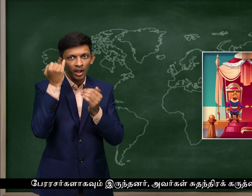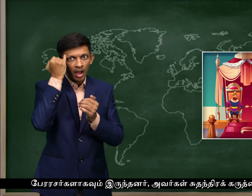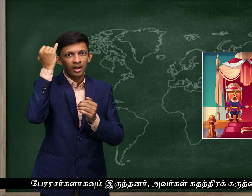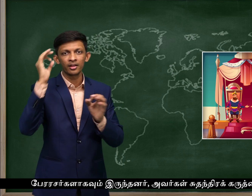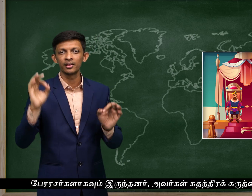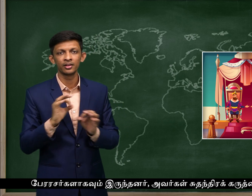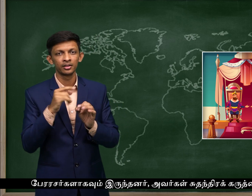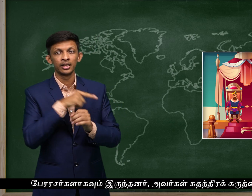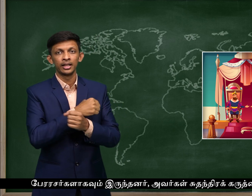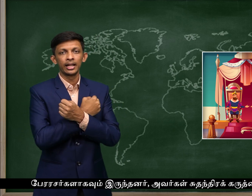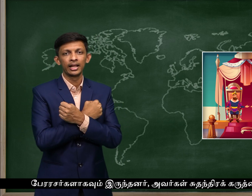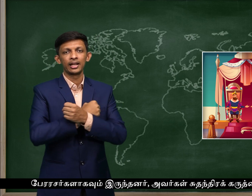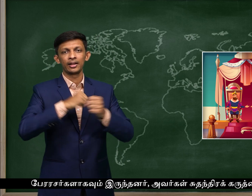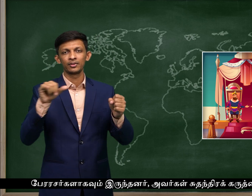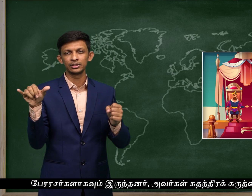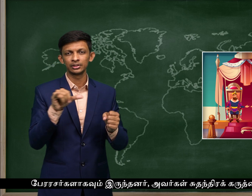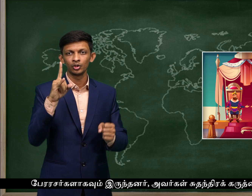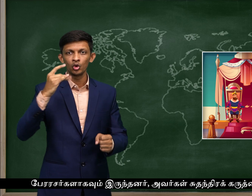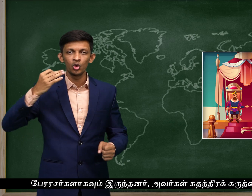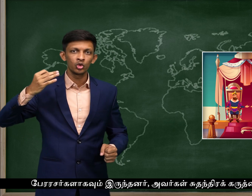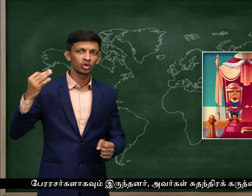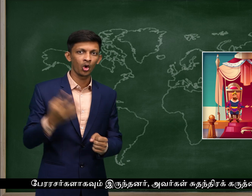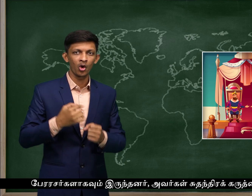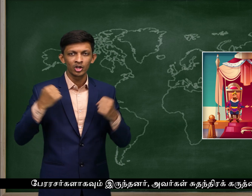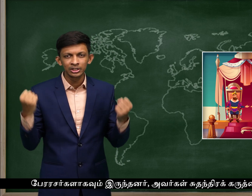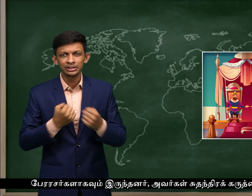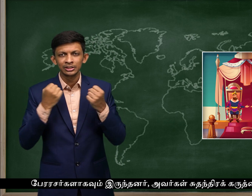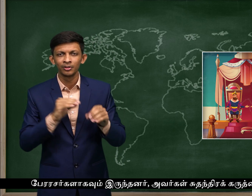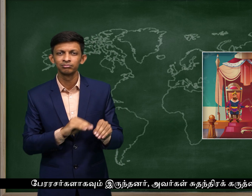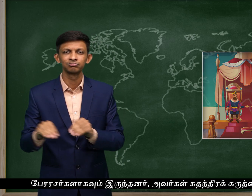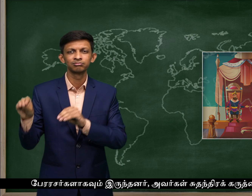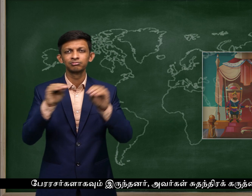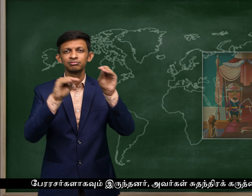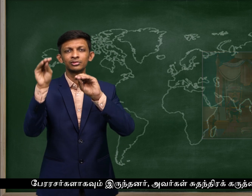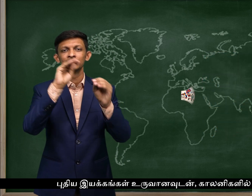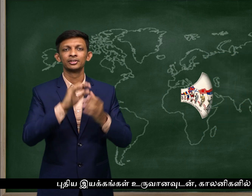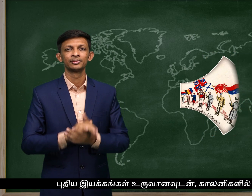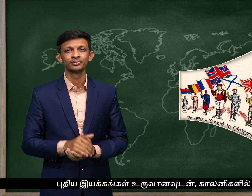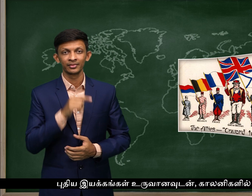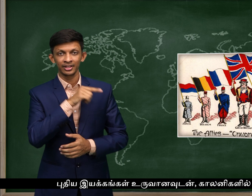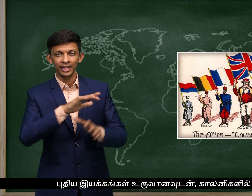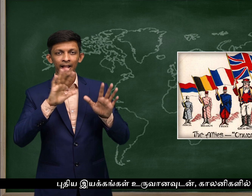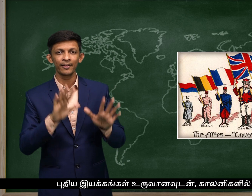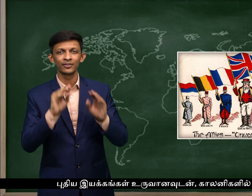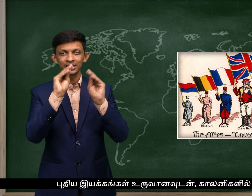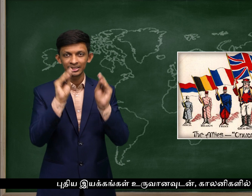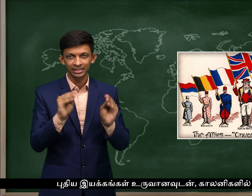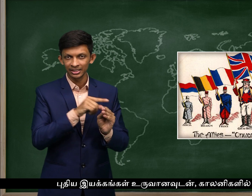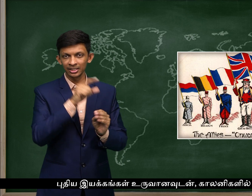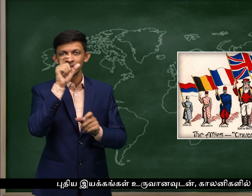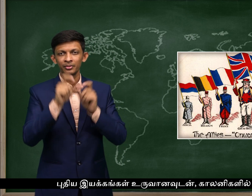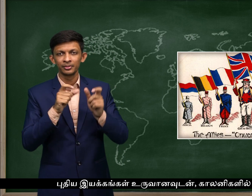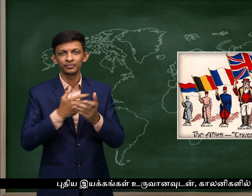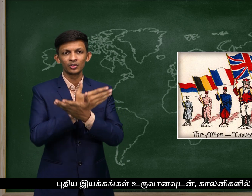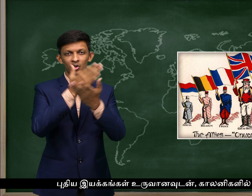பேரரசர்களாகவும் இருந்தனர். அவர்கள் சுதந்திர கருத்தை ஆதரிக்கவில்லை. புதிய இயக்கங்கள்